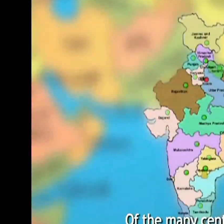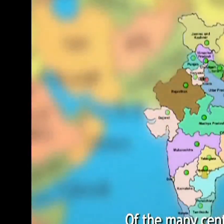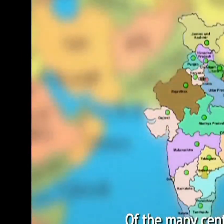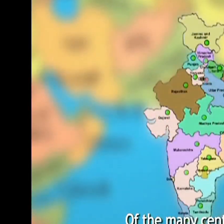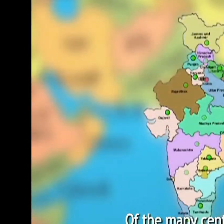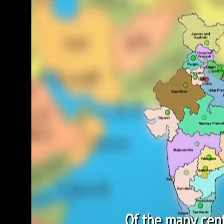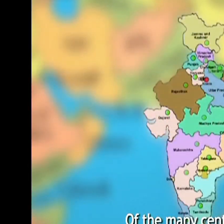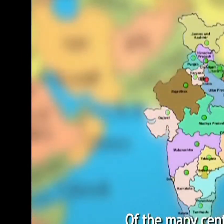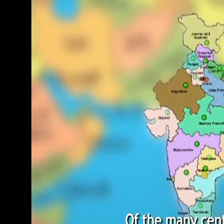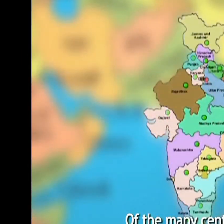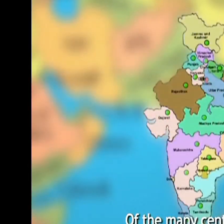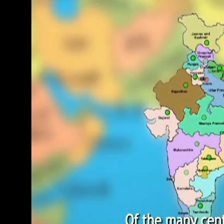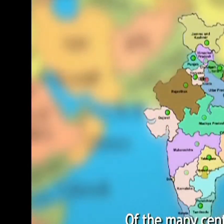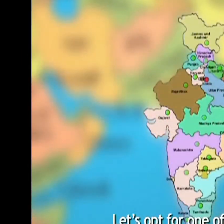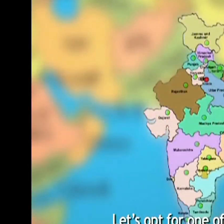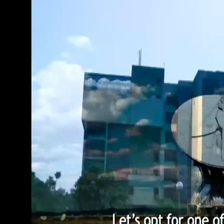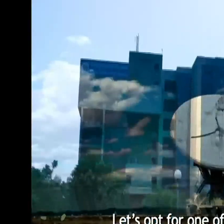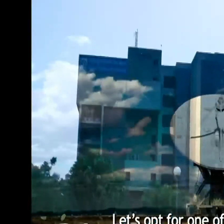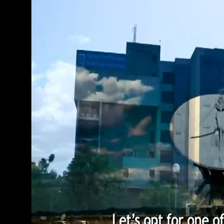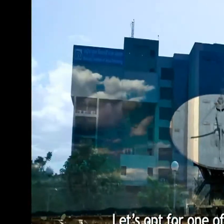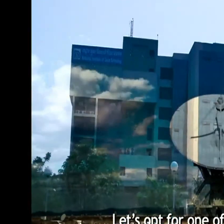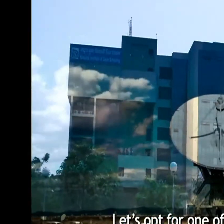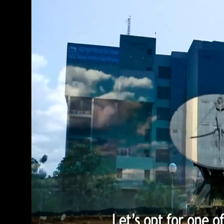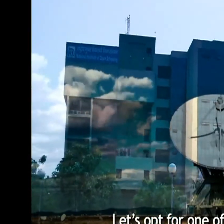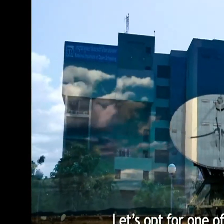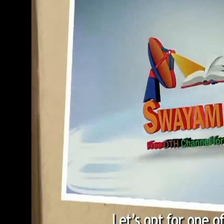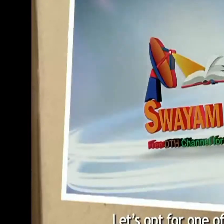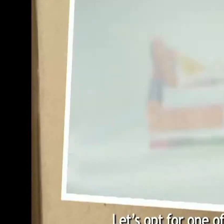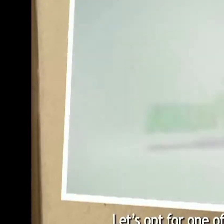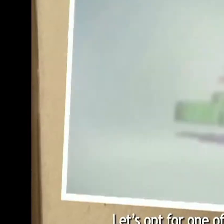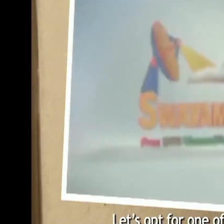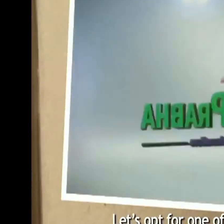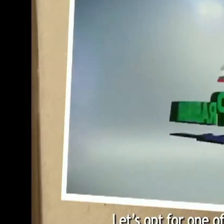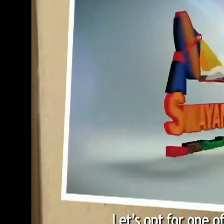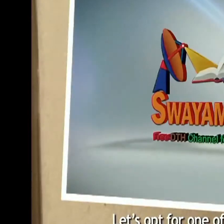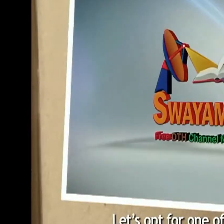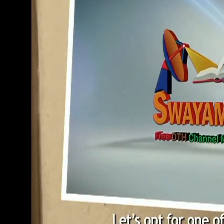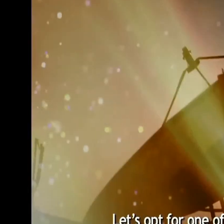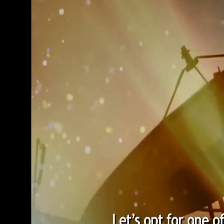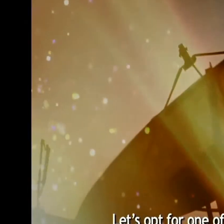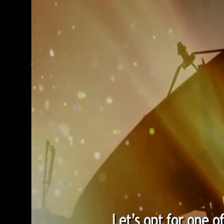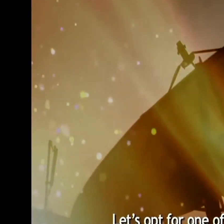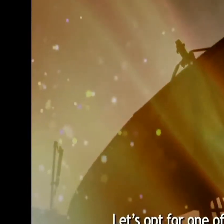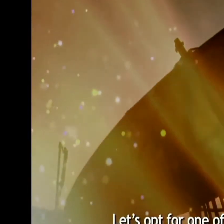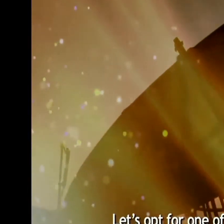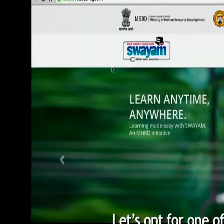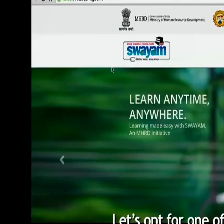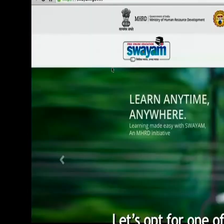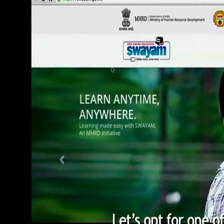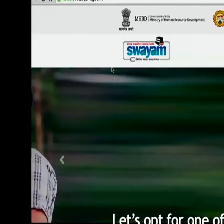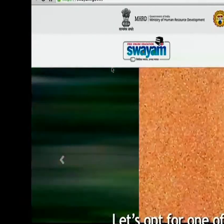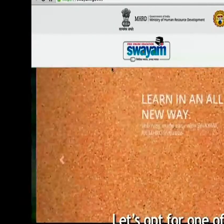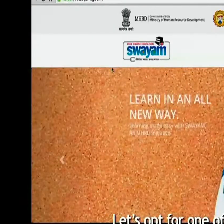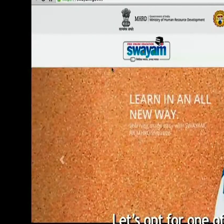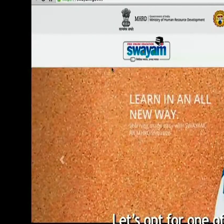इसके केंद्र बात कोई मन चाहा केंद्र चुने